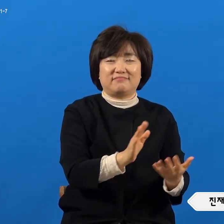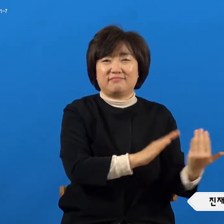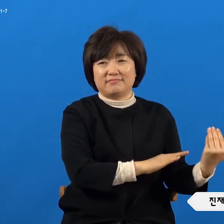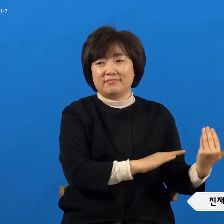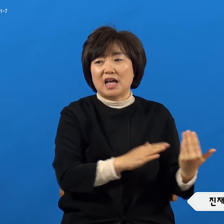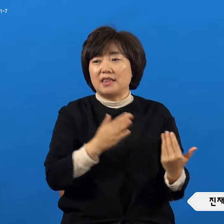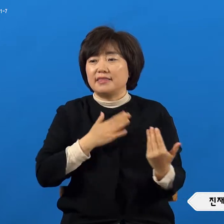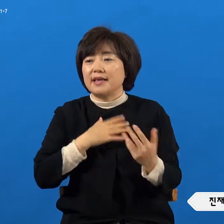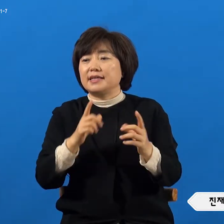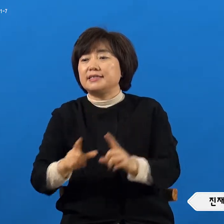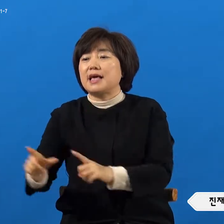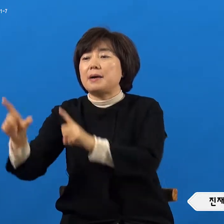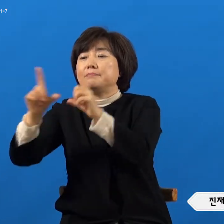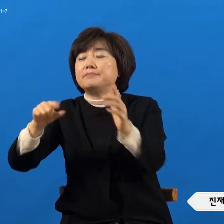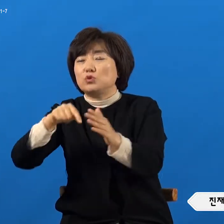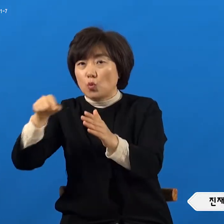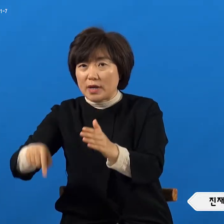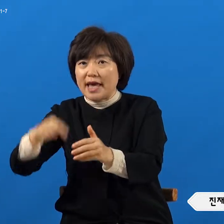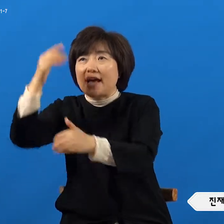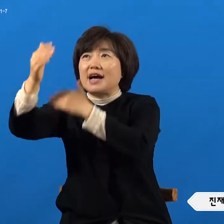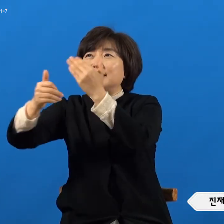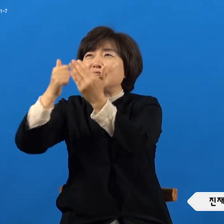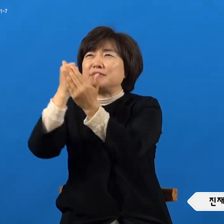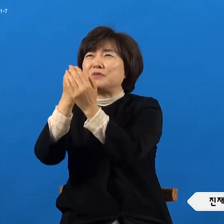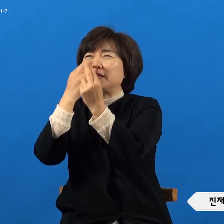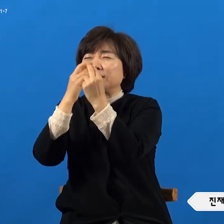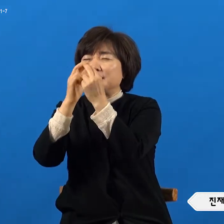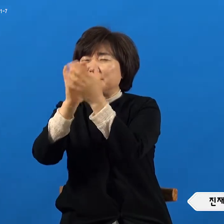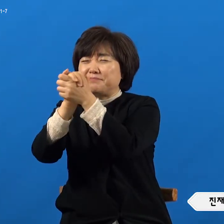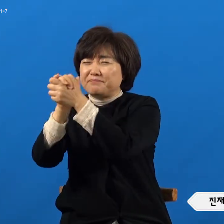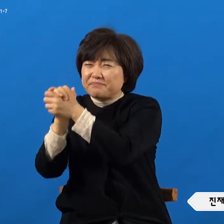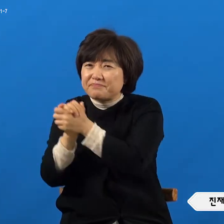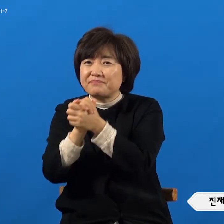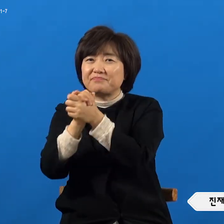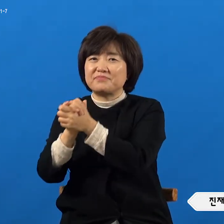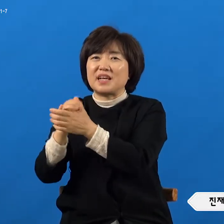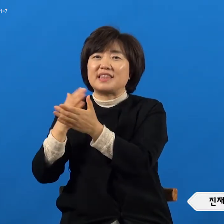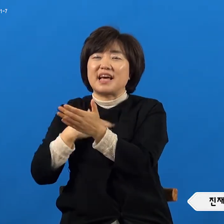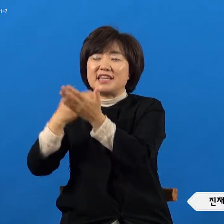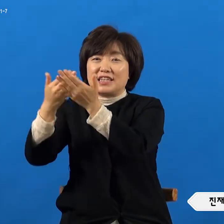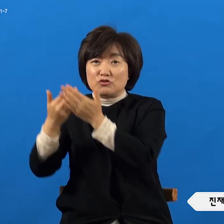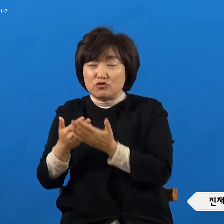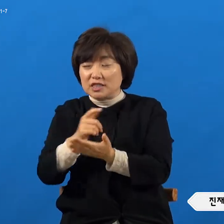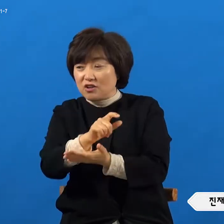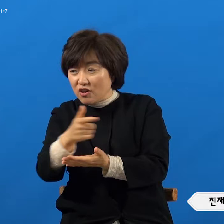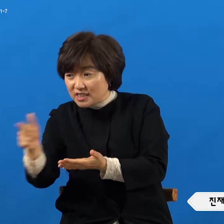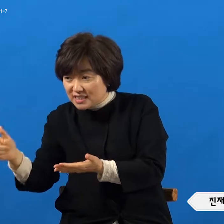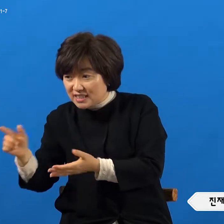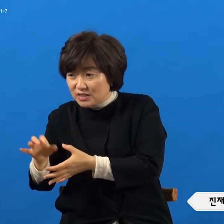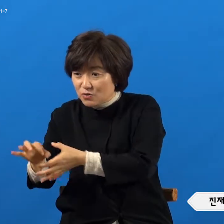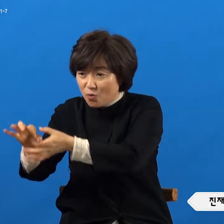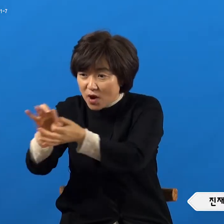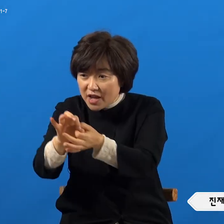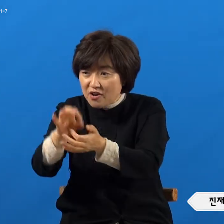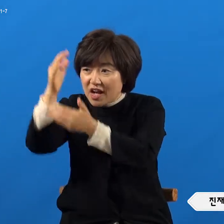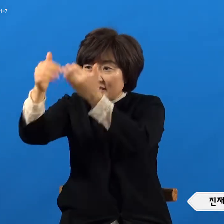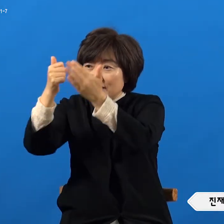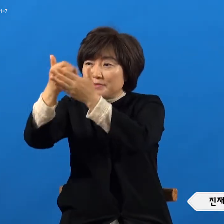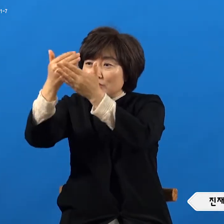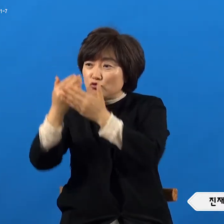가운데, 하나님과의 깊은 교제 가운데 내게 주신 것들을 향해 하나님이 주시는